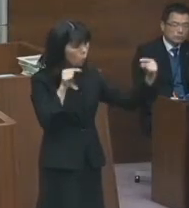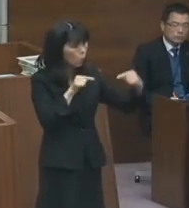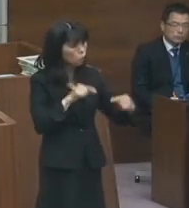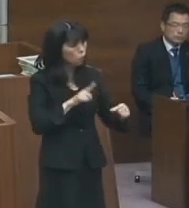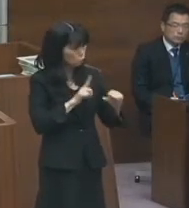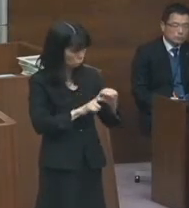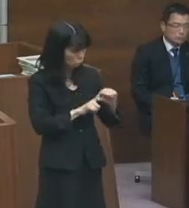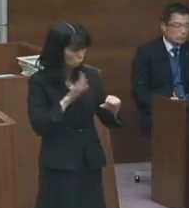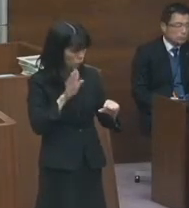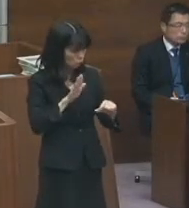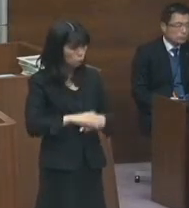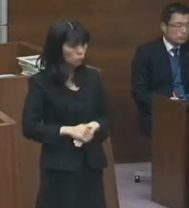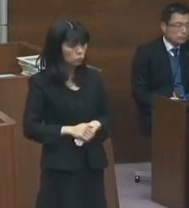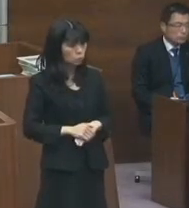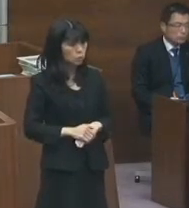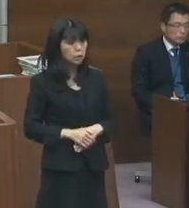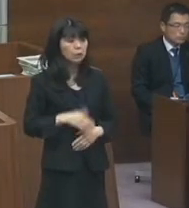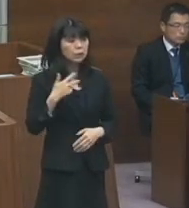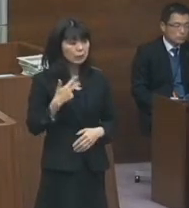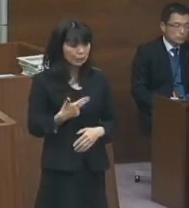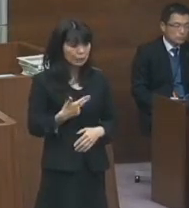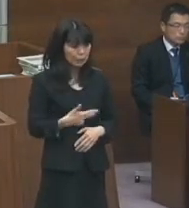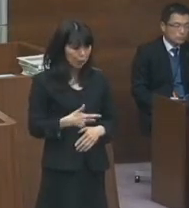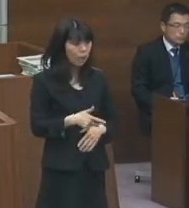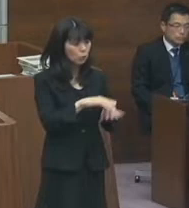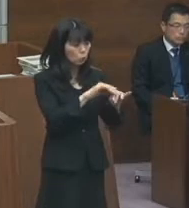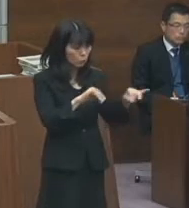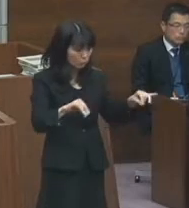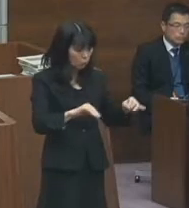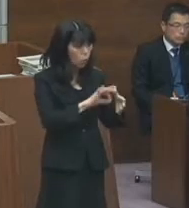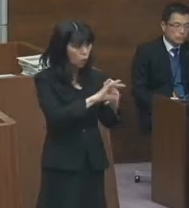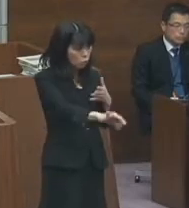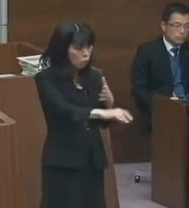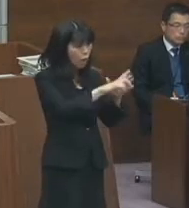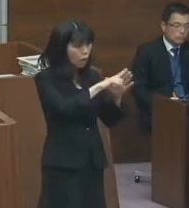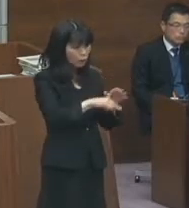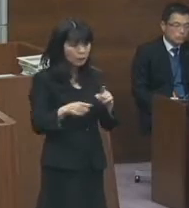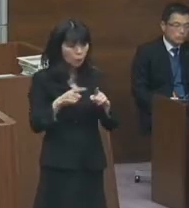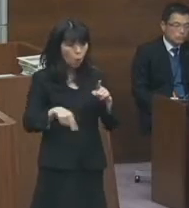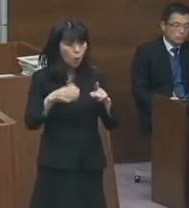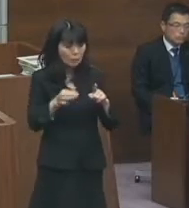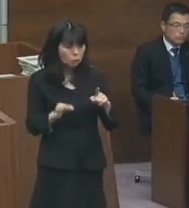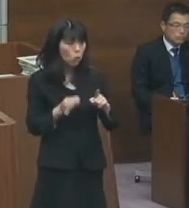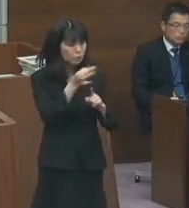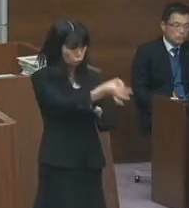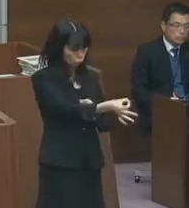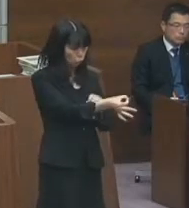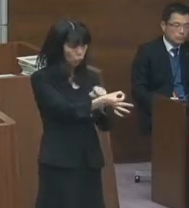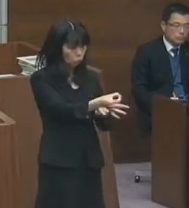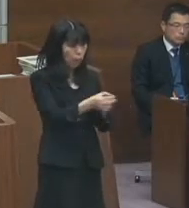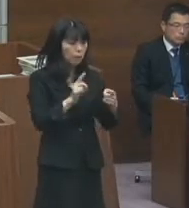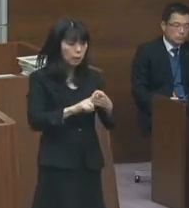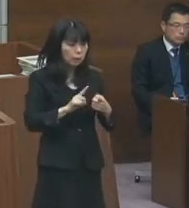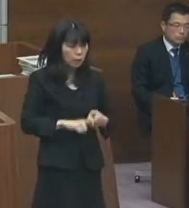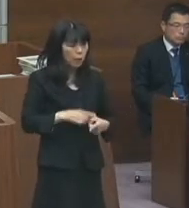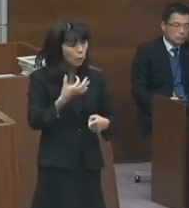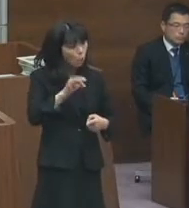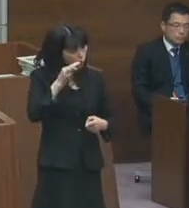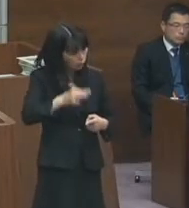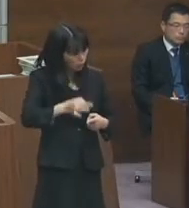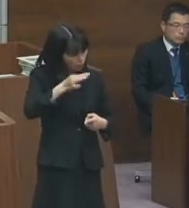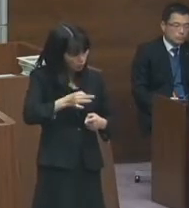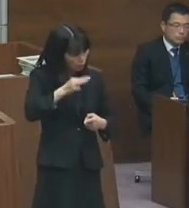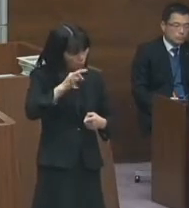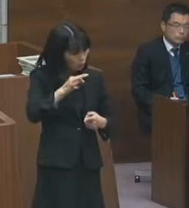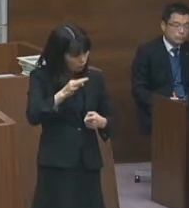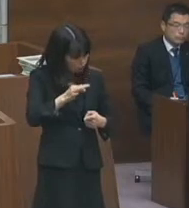。市が不動産を取得する場合、公金の支出となります。適正な価格での買取